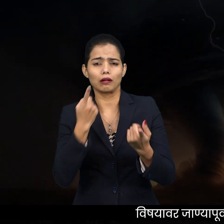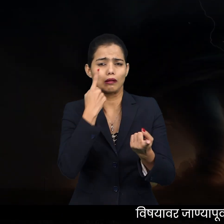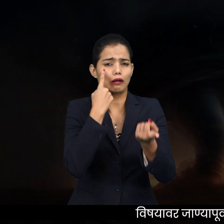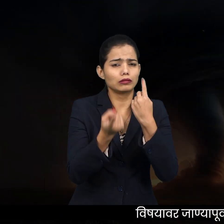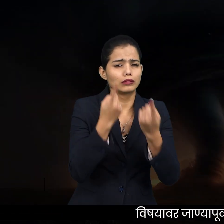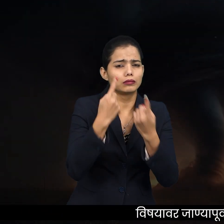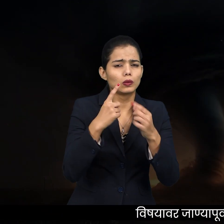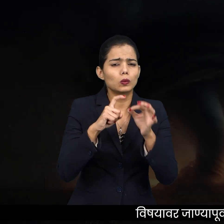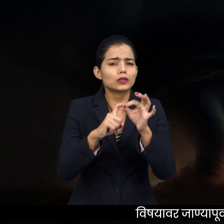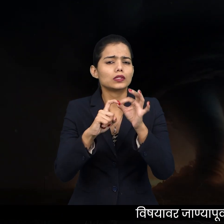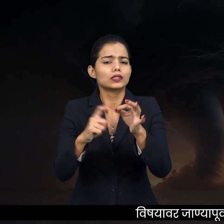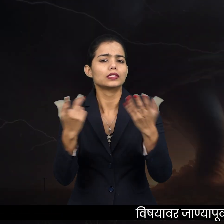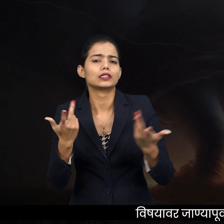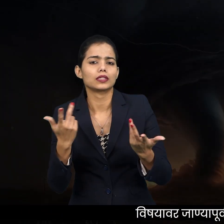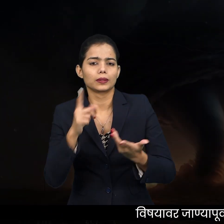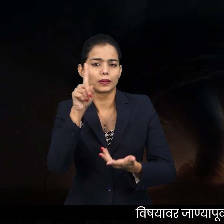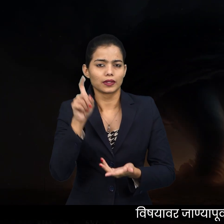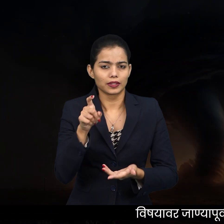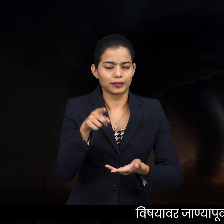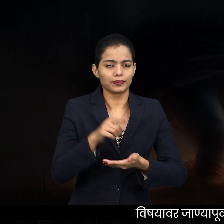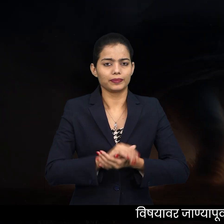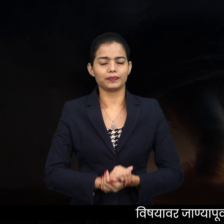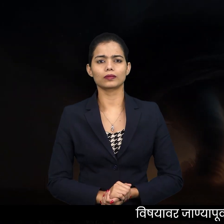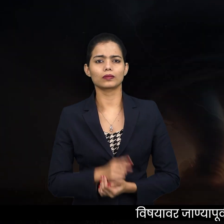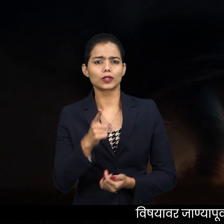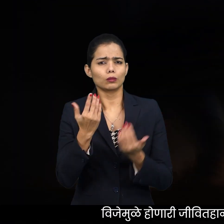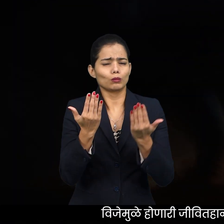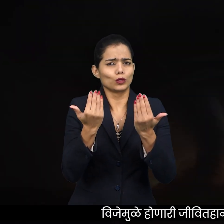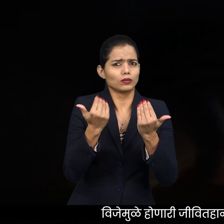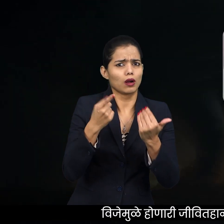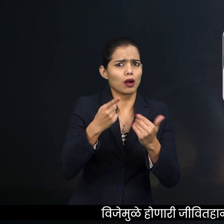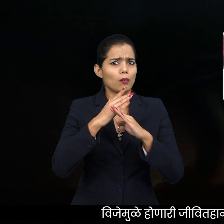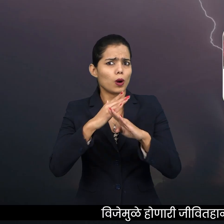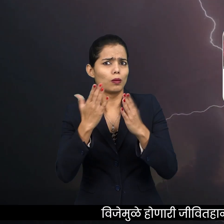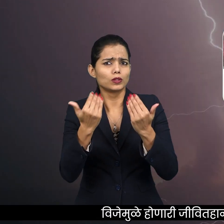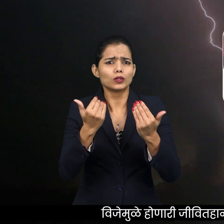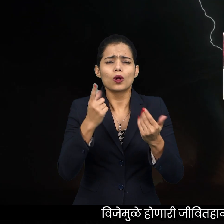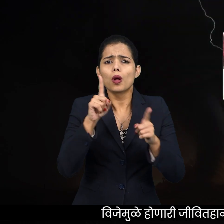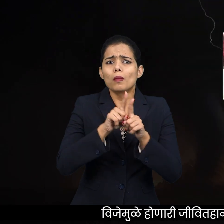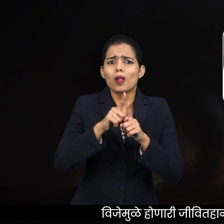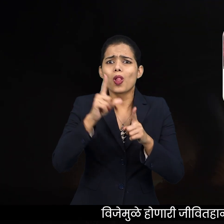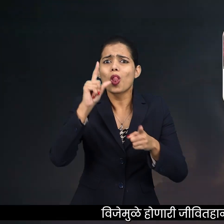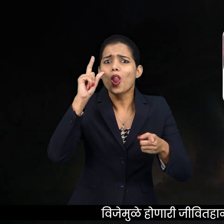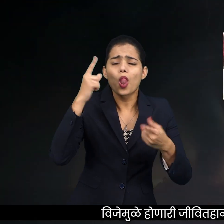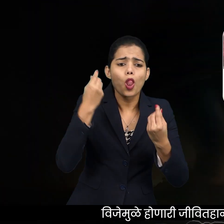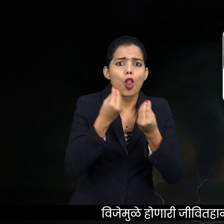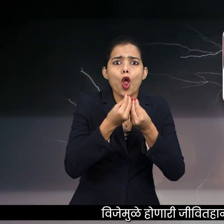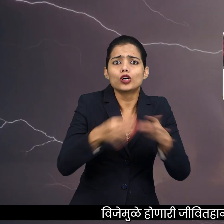विषयांवर जाण्यापूर्वी हे प्रश्न तपासा. पहिला, विजेमुळे होणारी